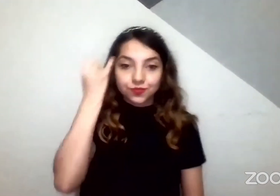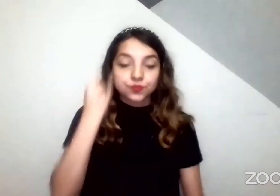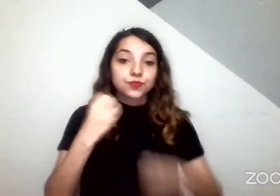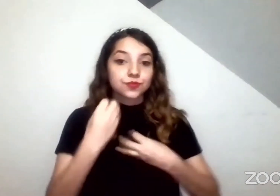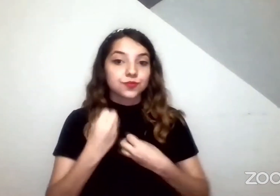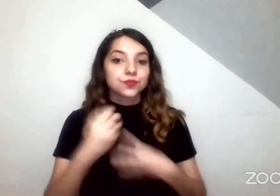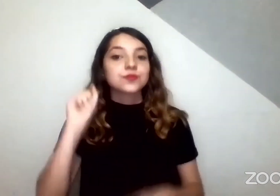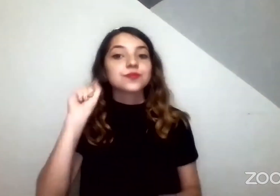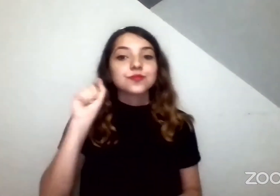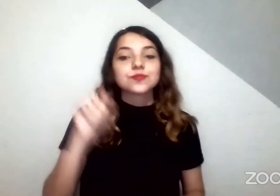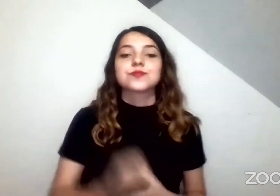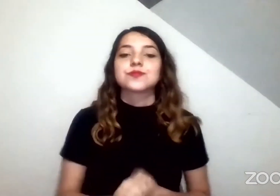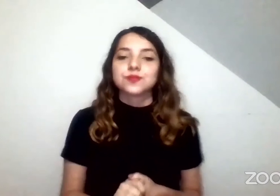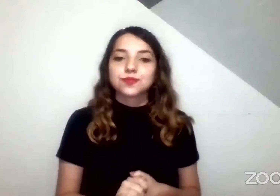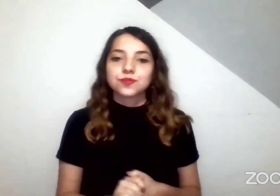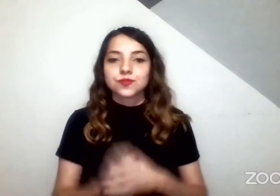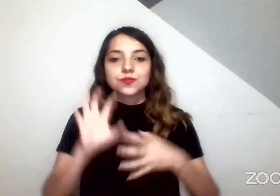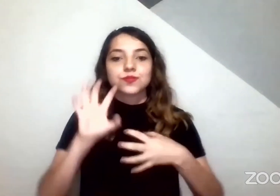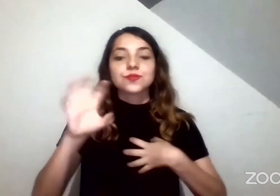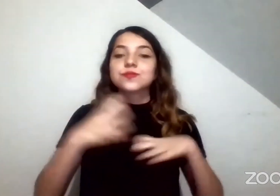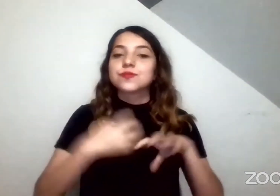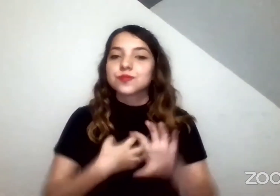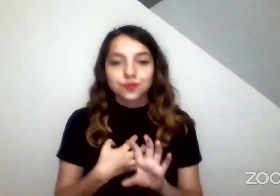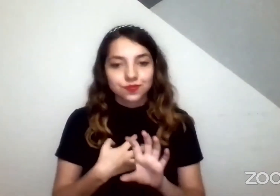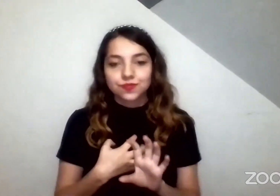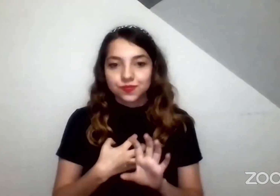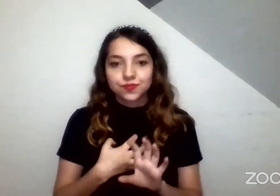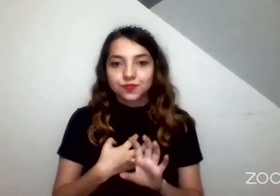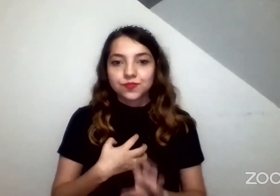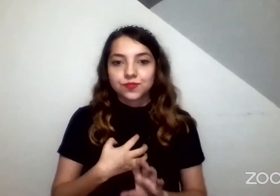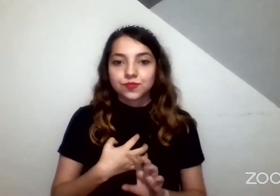Mas o professor Jorge me ensinou o quê? A empatia.